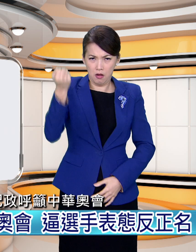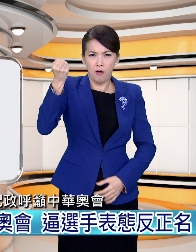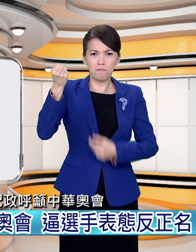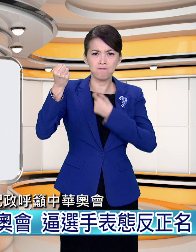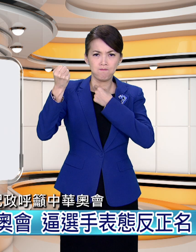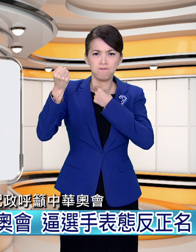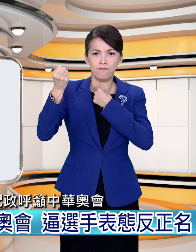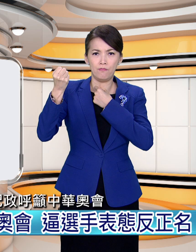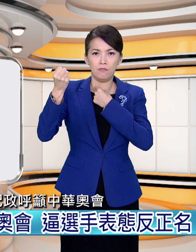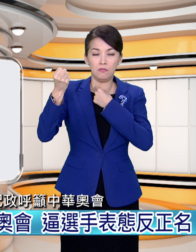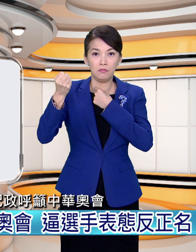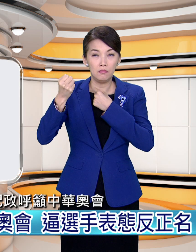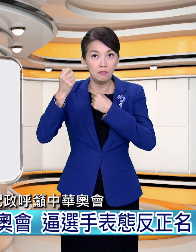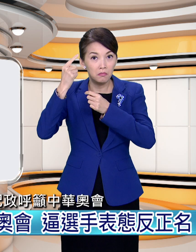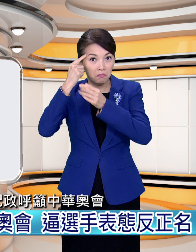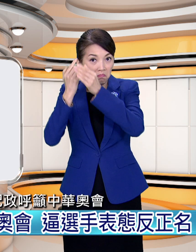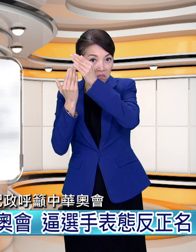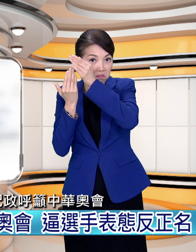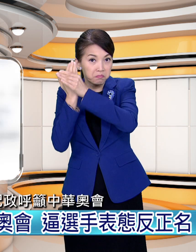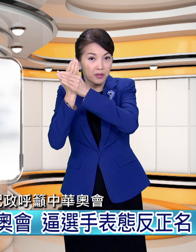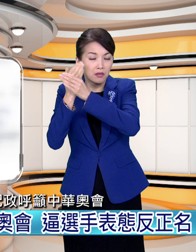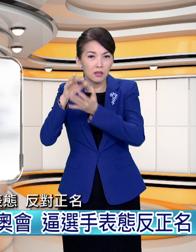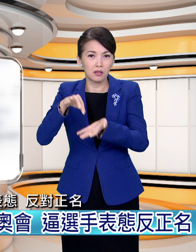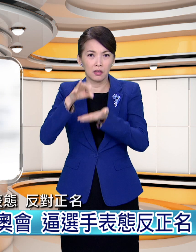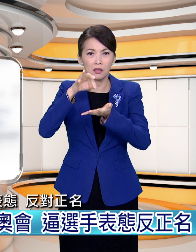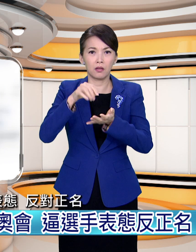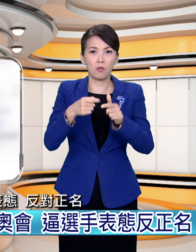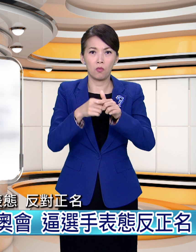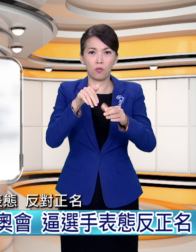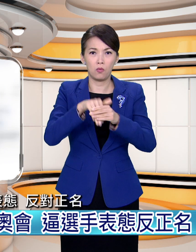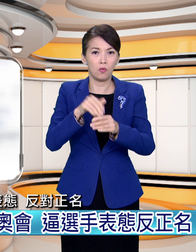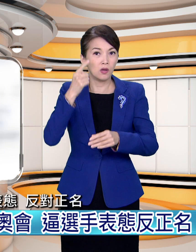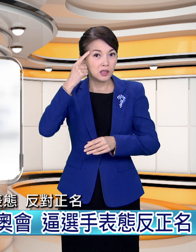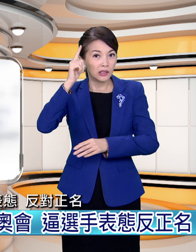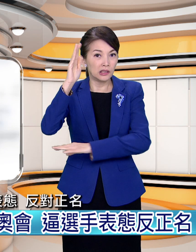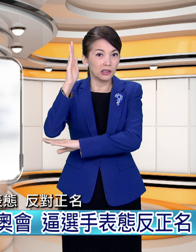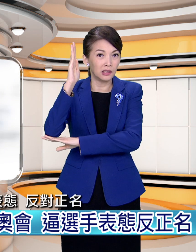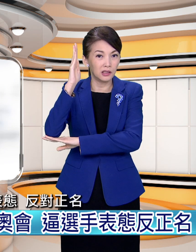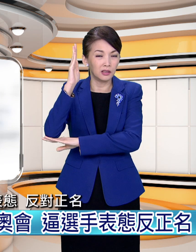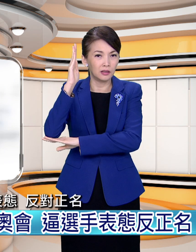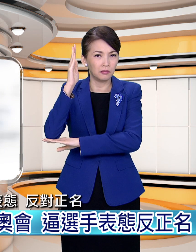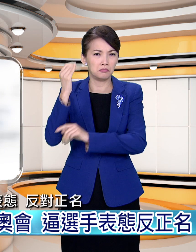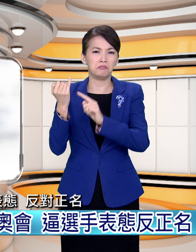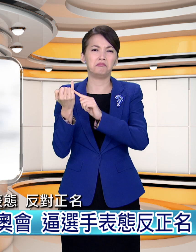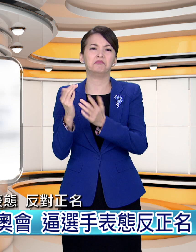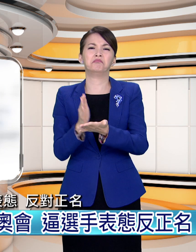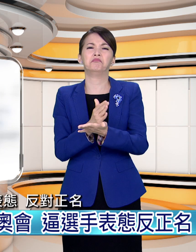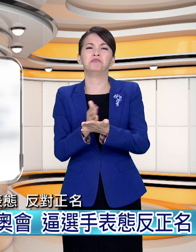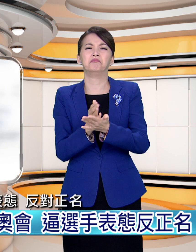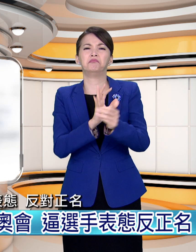政呼吁中华奥会不应该威胁选手表态反对证